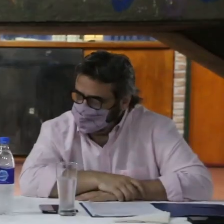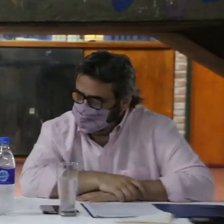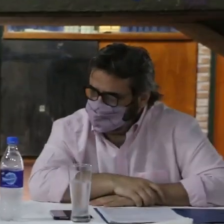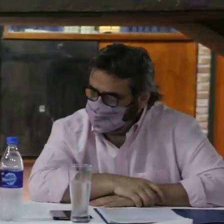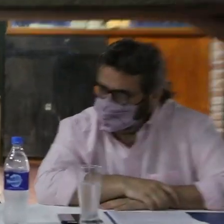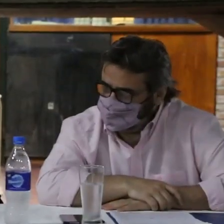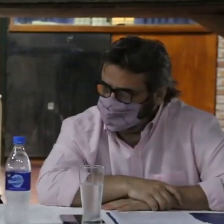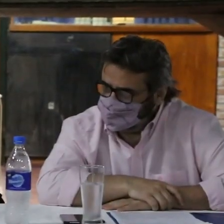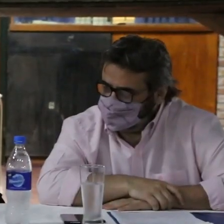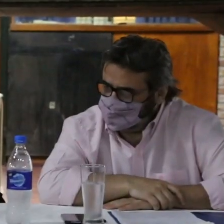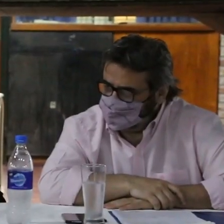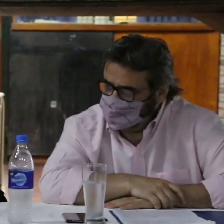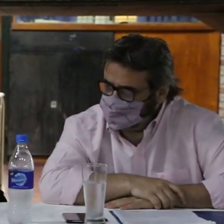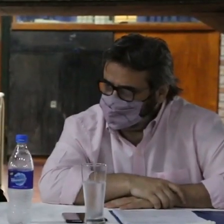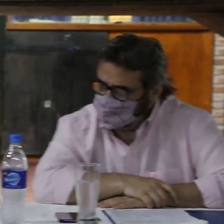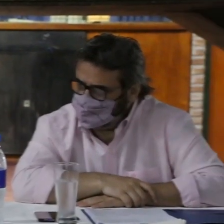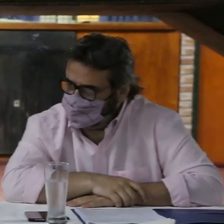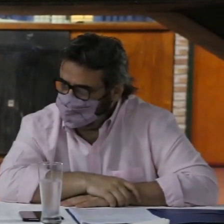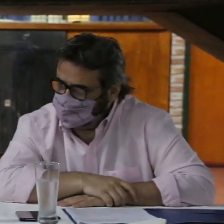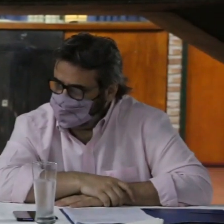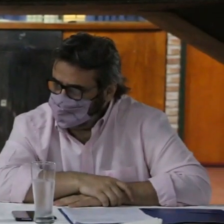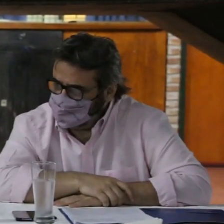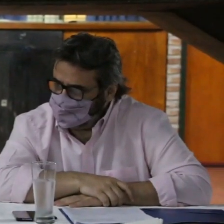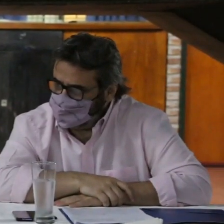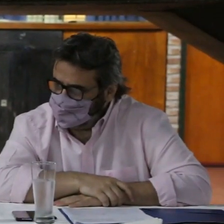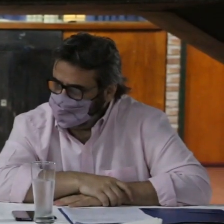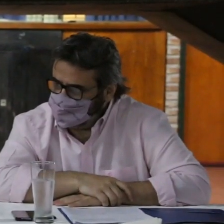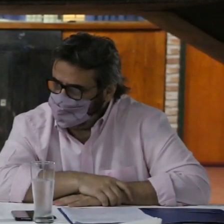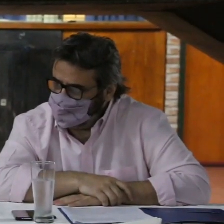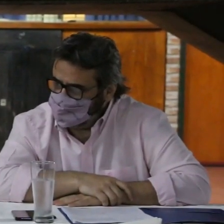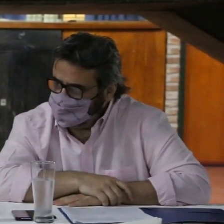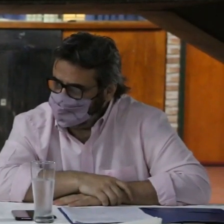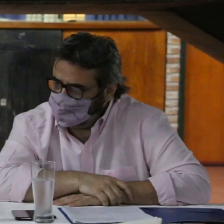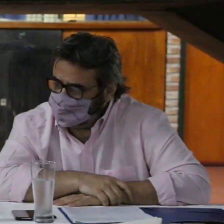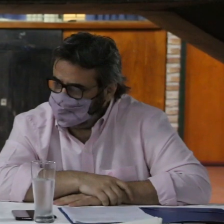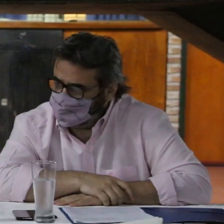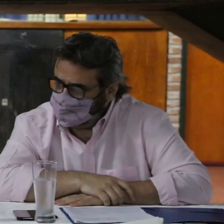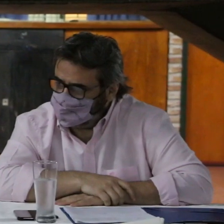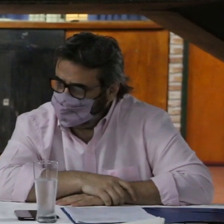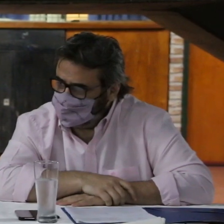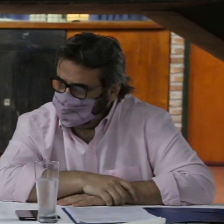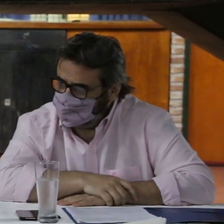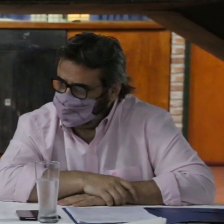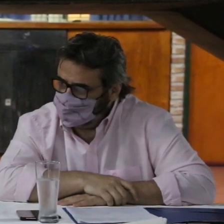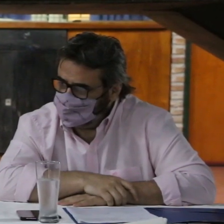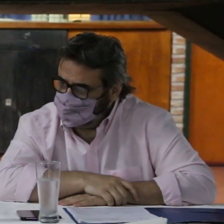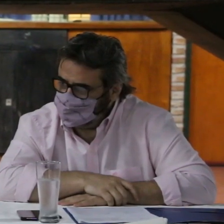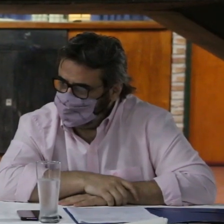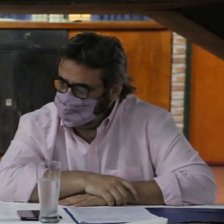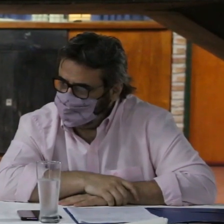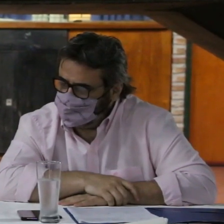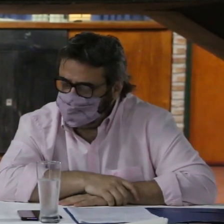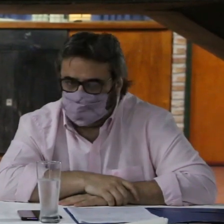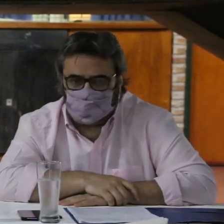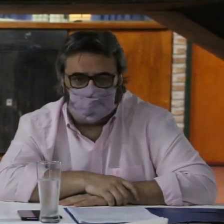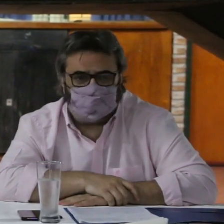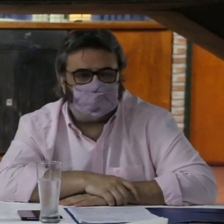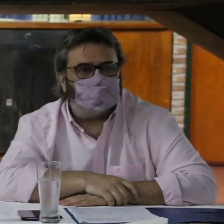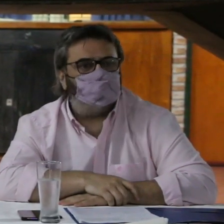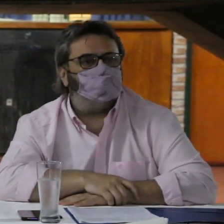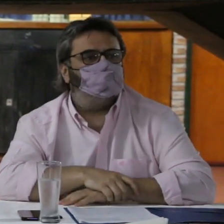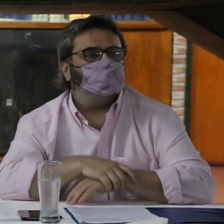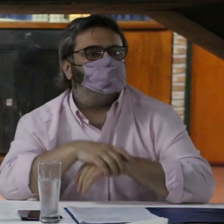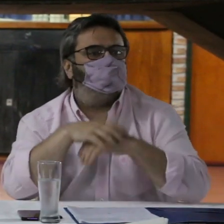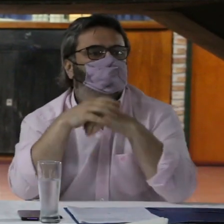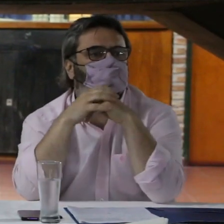el profundo sueño de volver a empezar, de volver con esa, de investigar qué pasa con nosotros, qué pasa